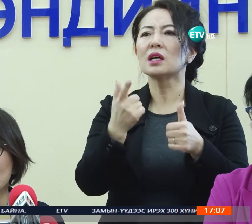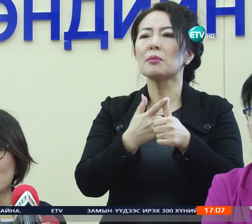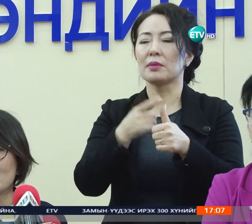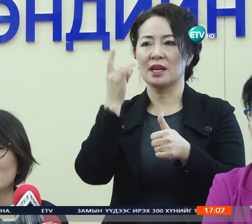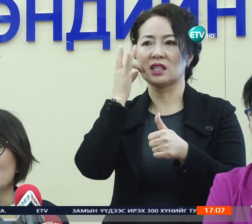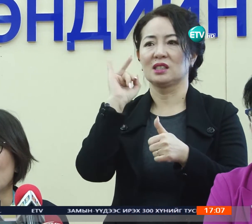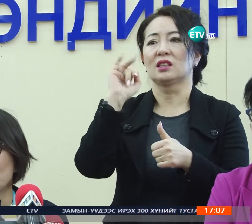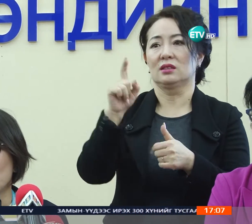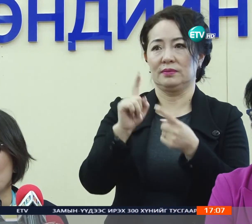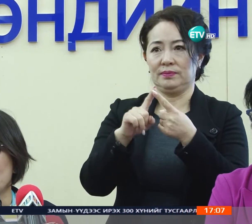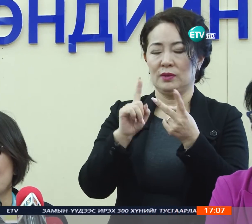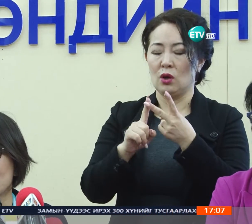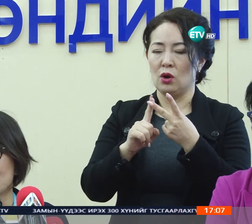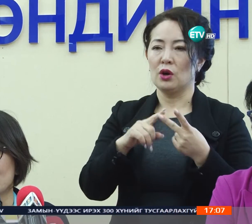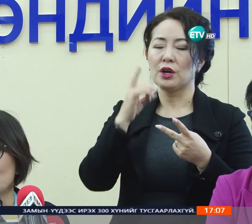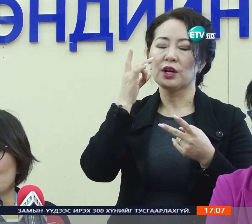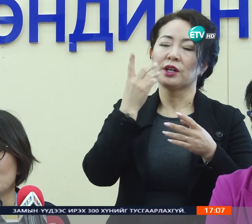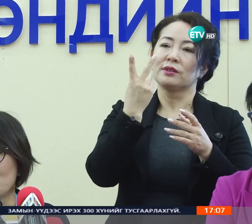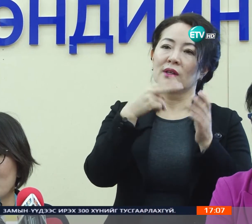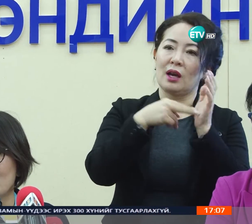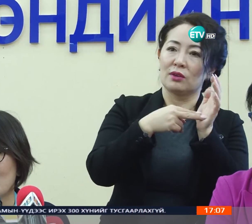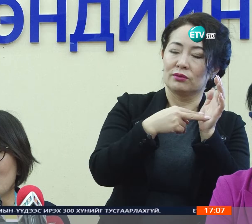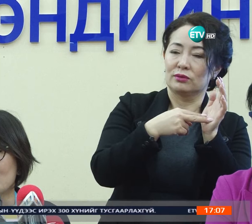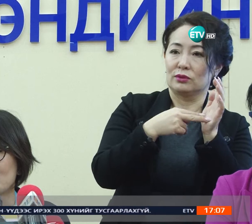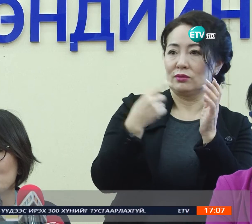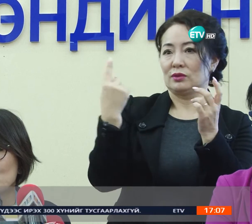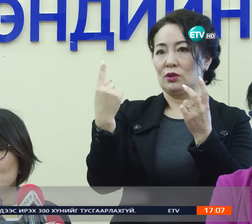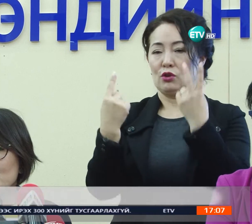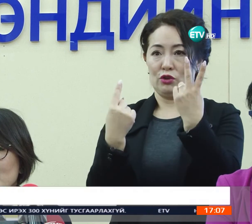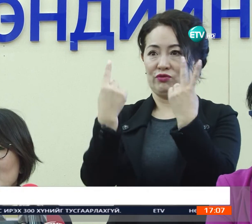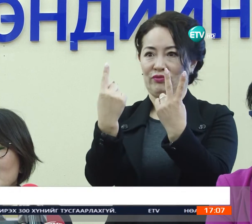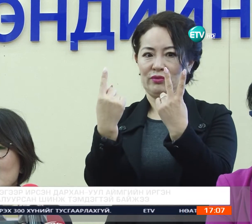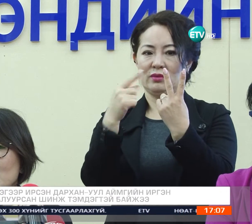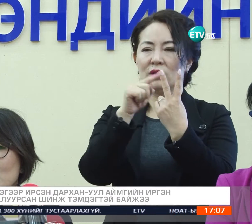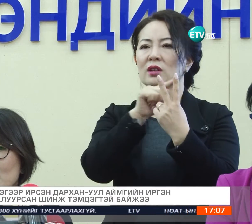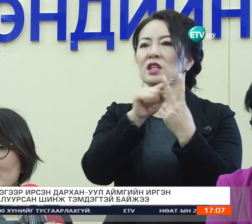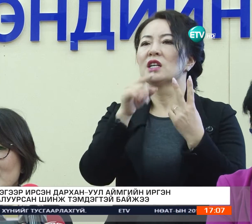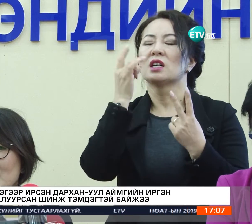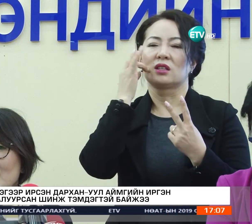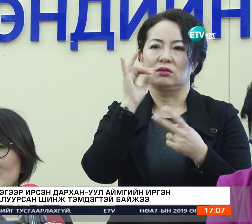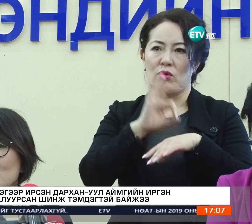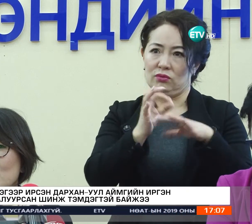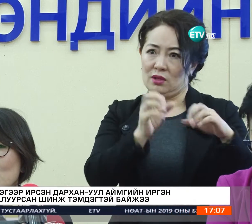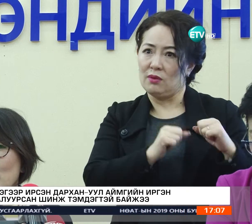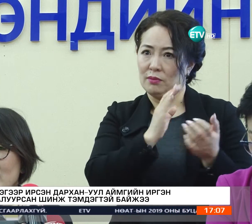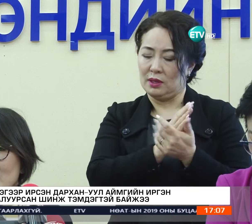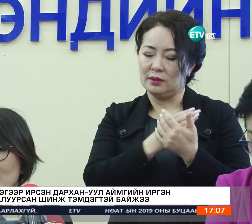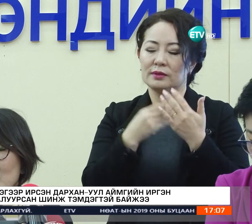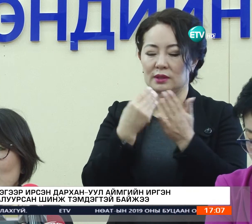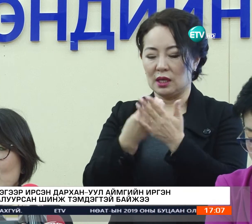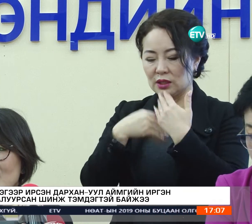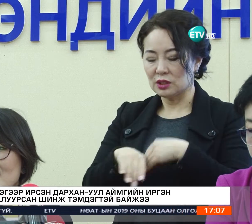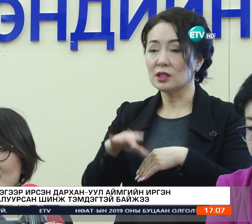Хүмүүсийн харьцаа нь 1.2-ыг харьцах нь 1% байна. Насны хувьд бол нийт тохиолдлын